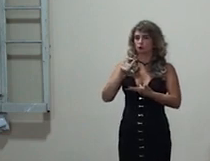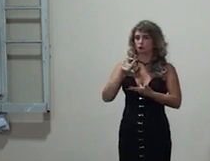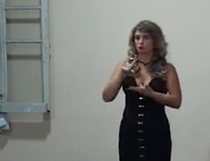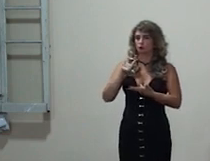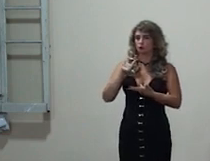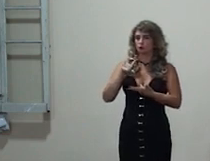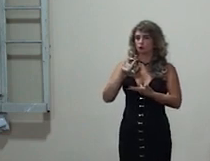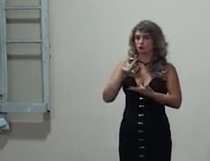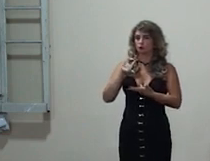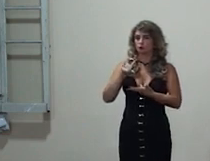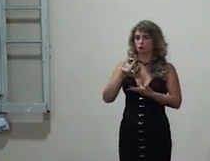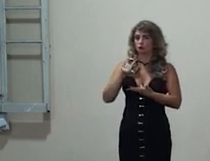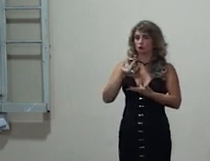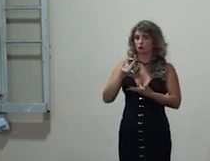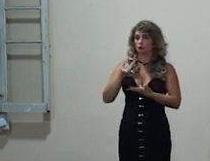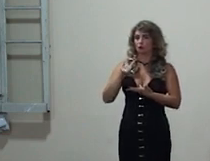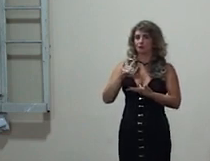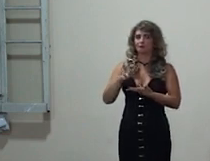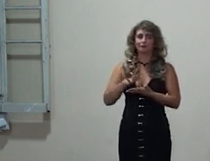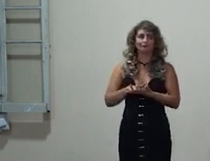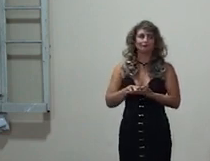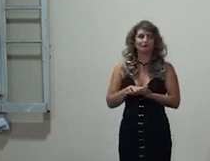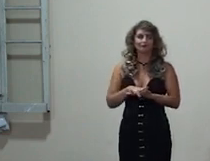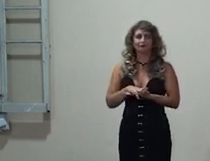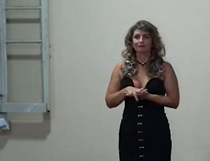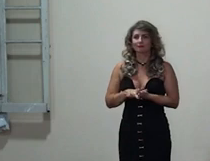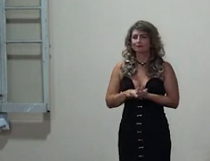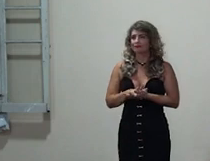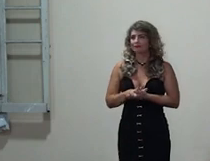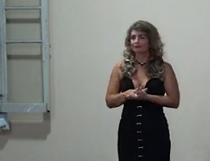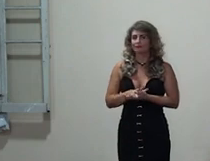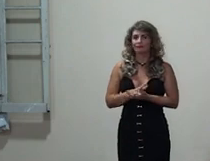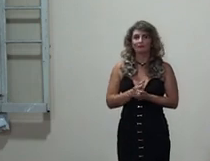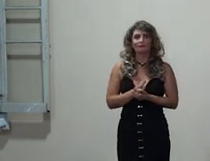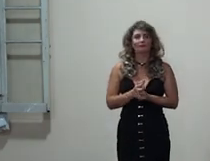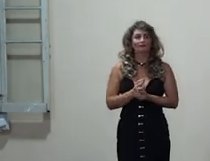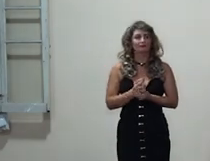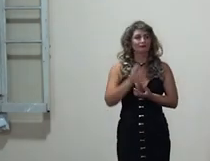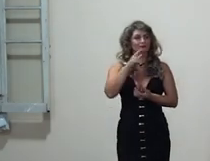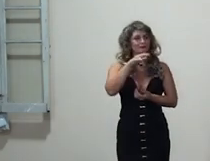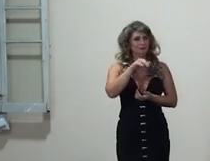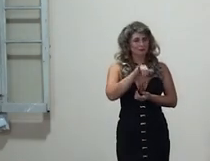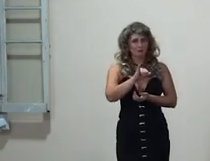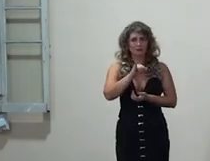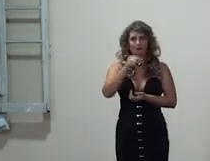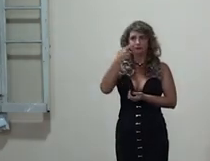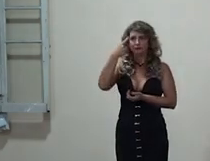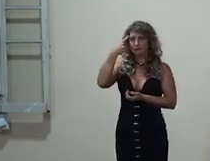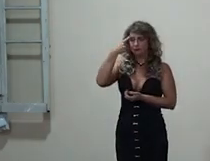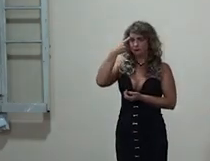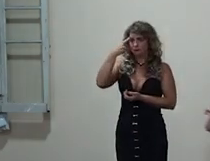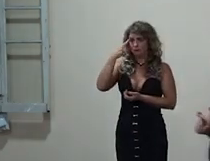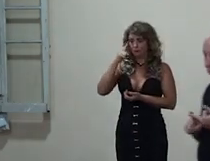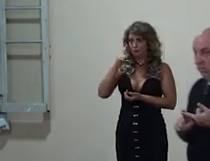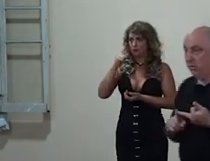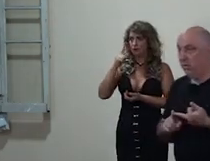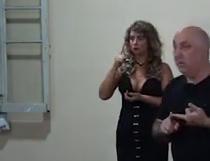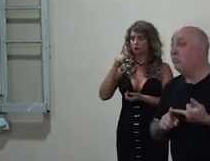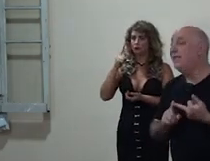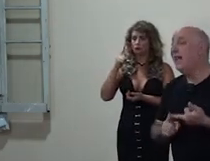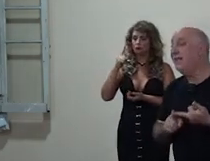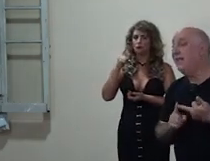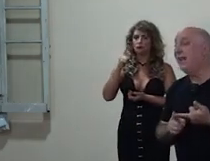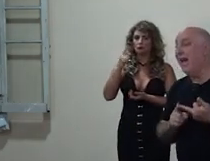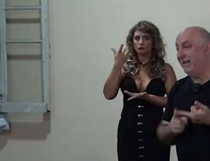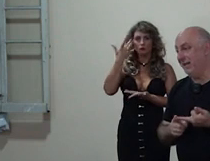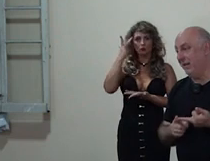está tendo um pequeno problema lá fora. Se no dia que eu